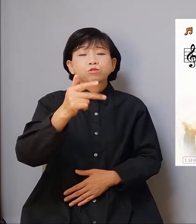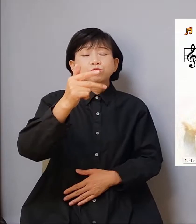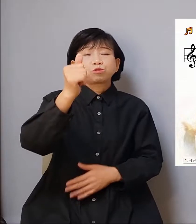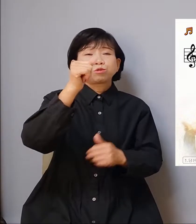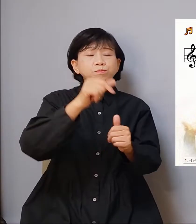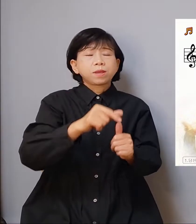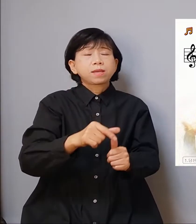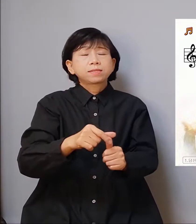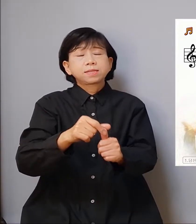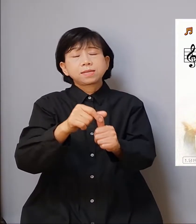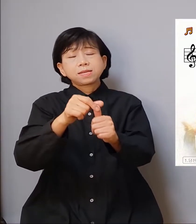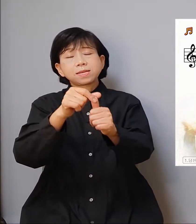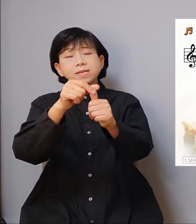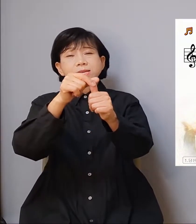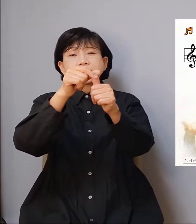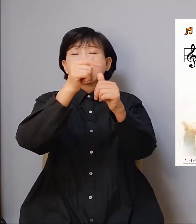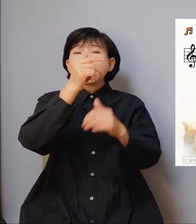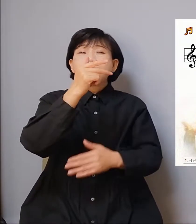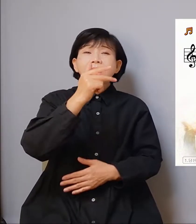예수 주